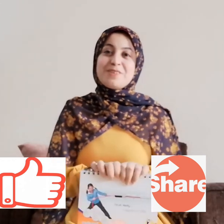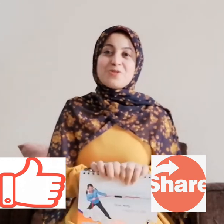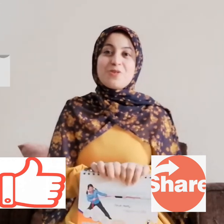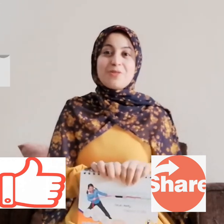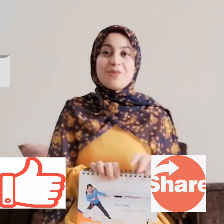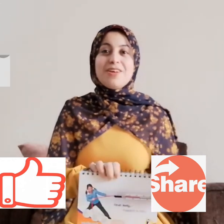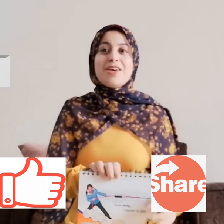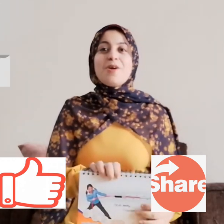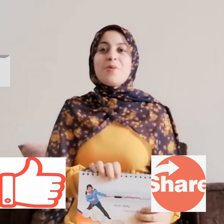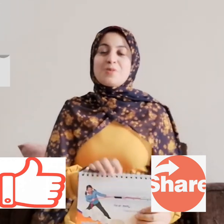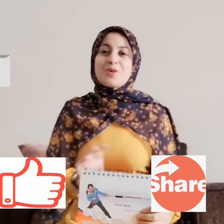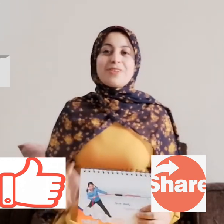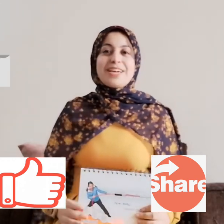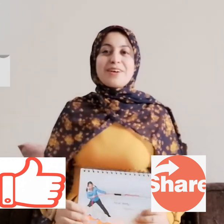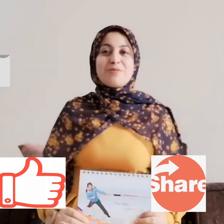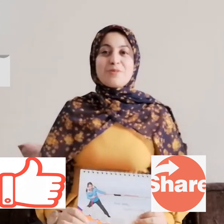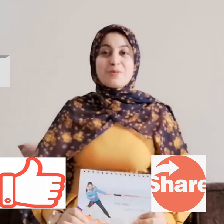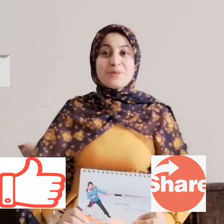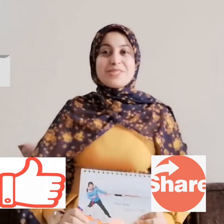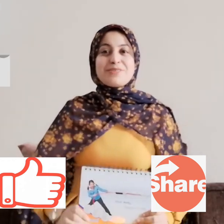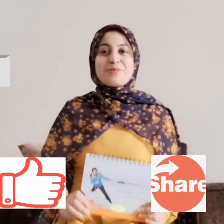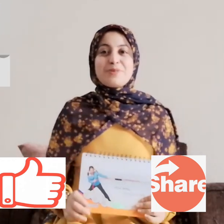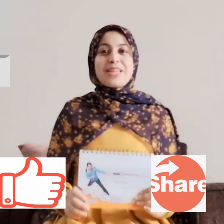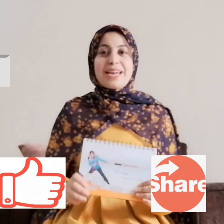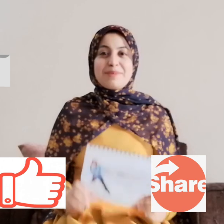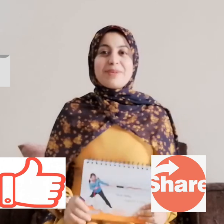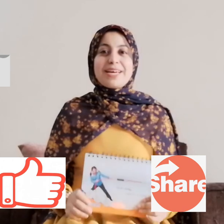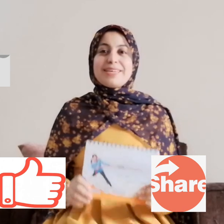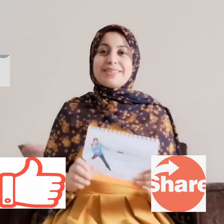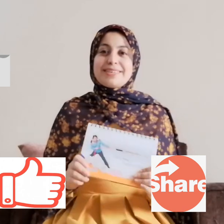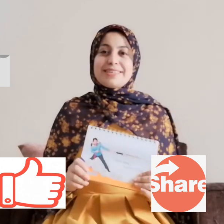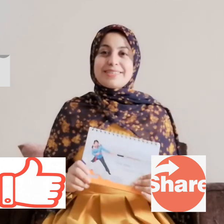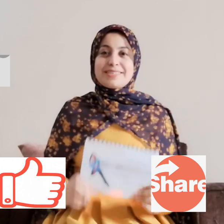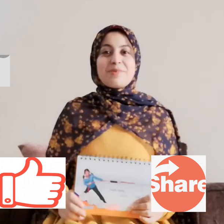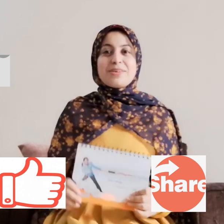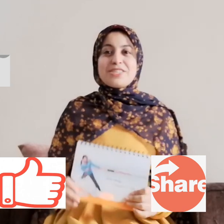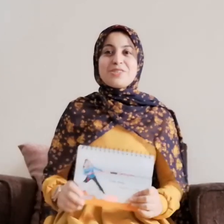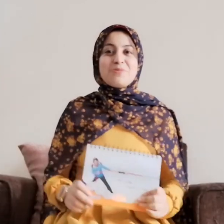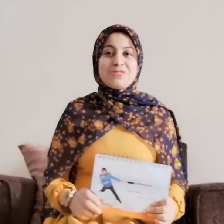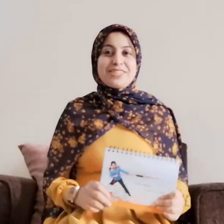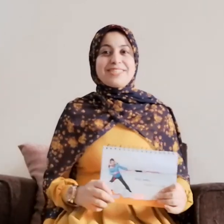إن شاء الله. وإن شاء الله على آخر الكورس نكون اتعلمنا سواء شيء مفيد.